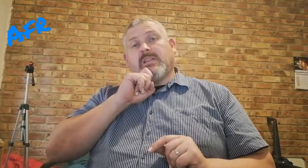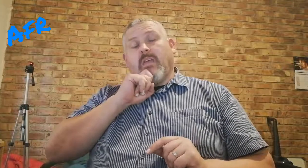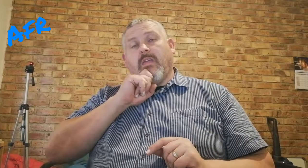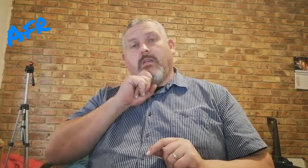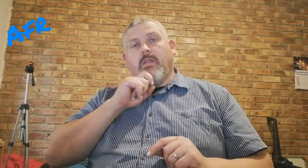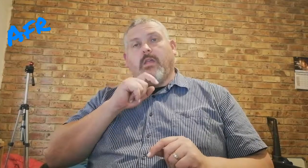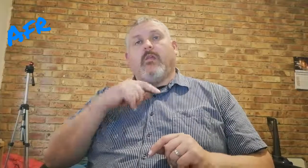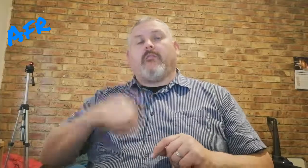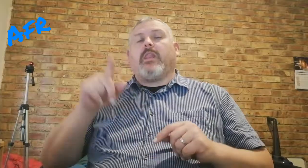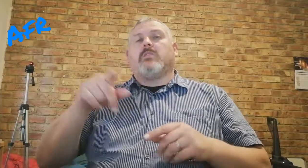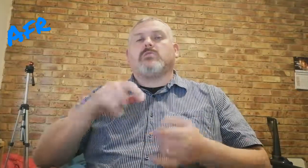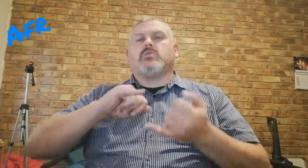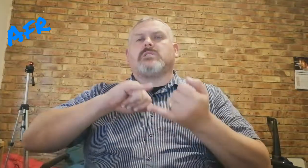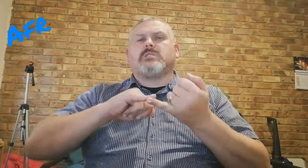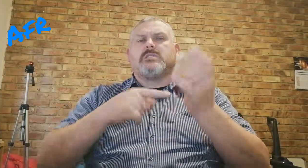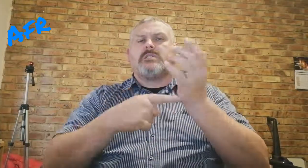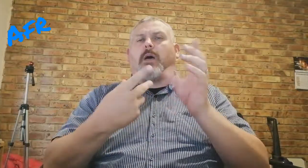mense, van